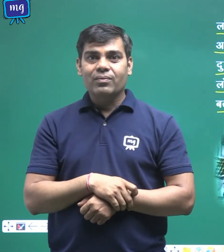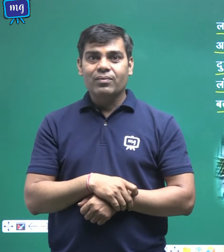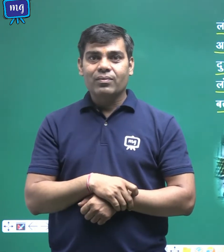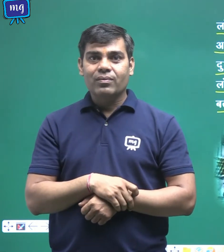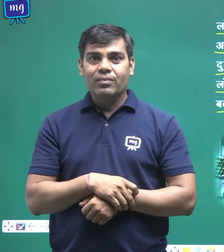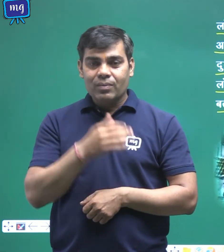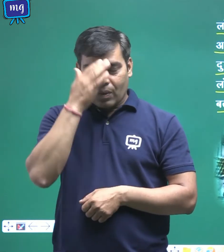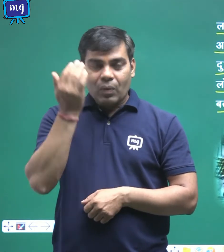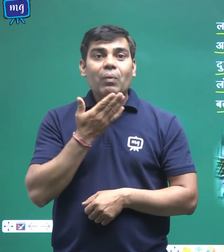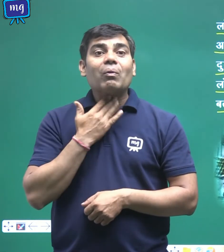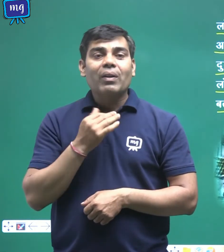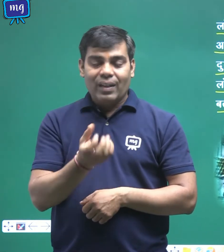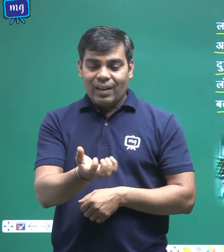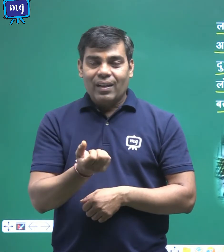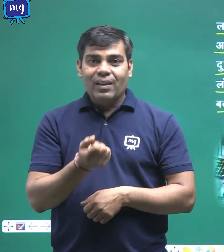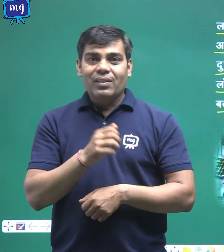गुड़ लेना